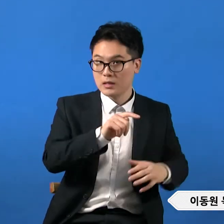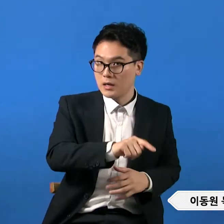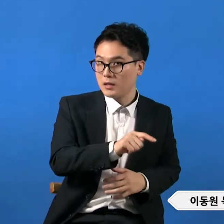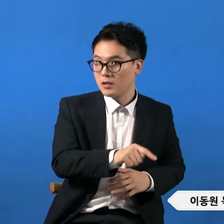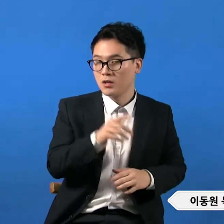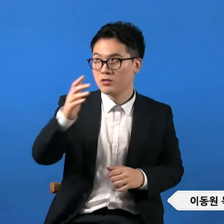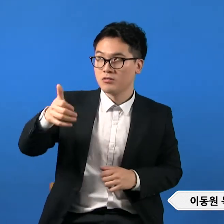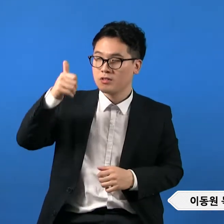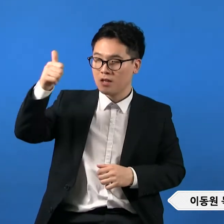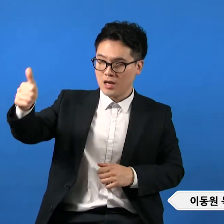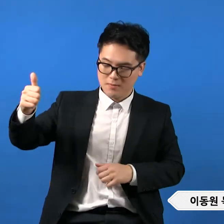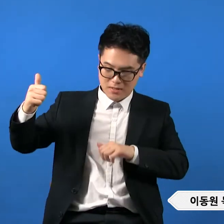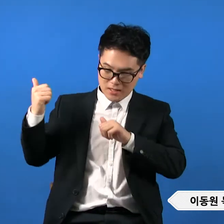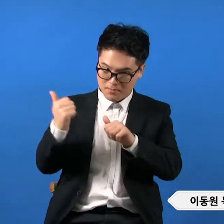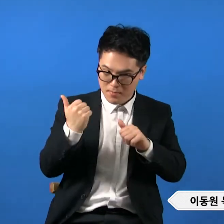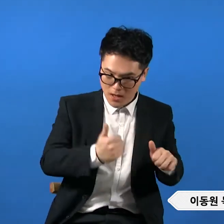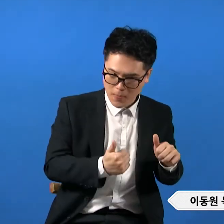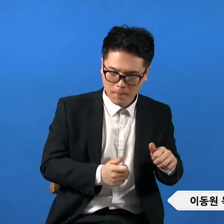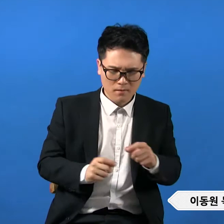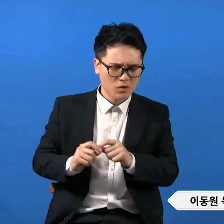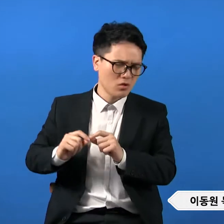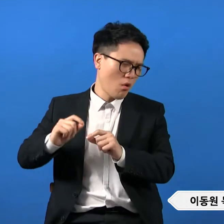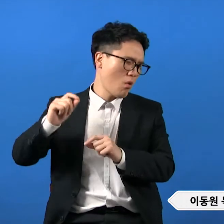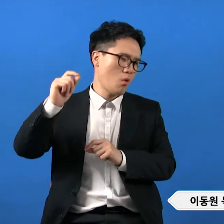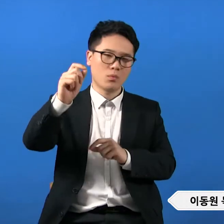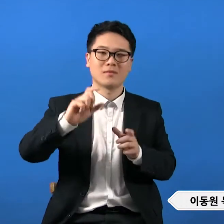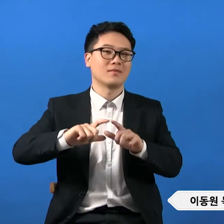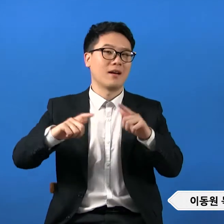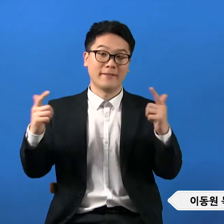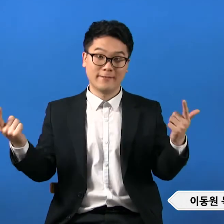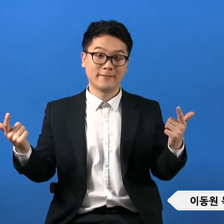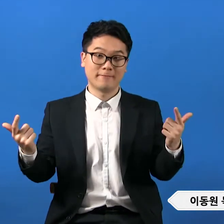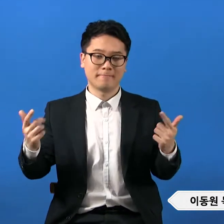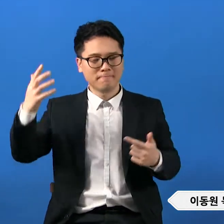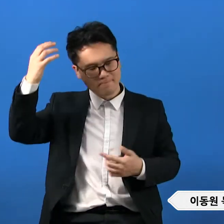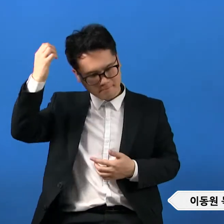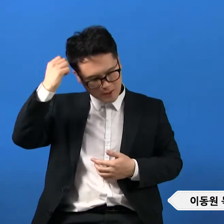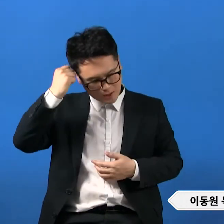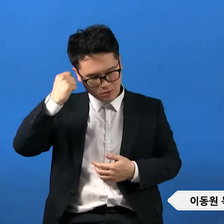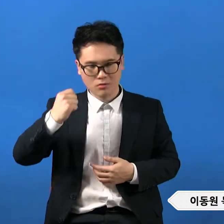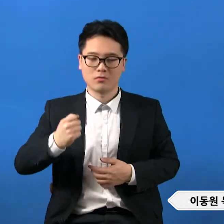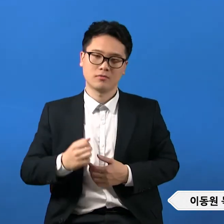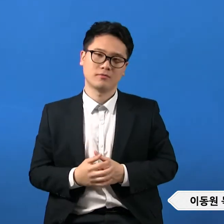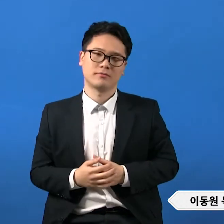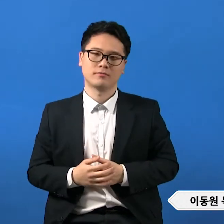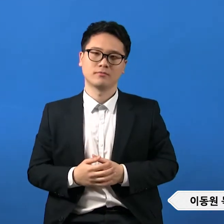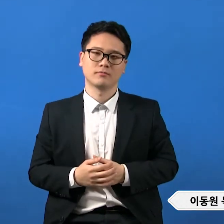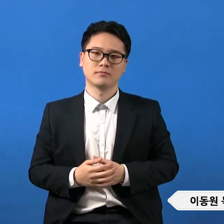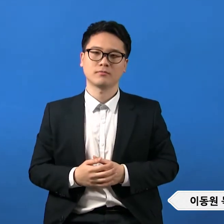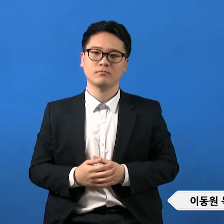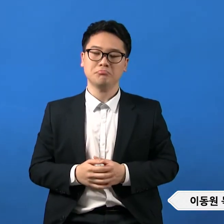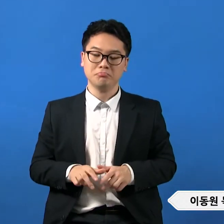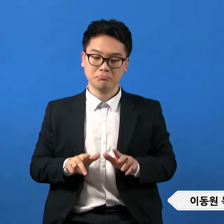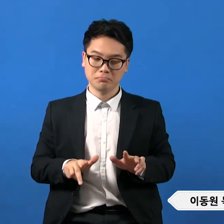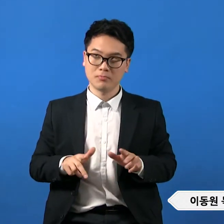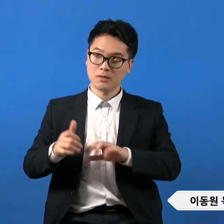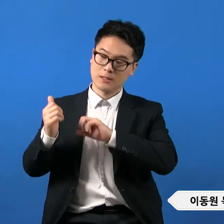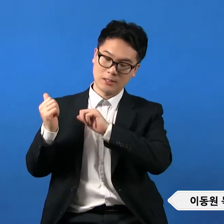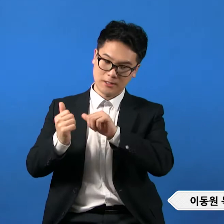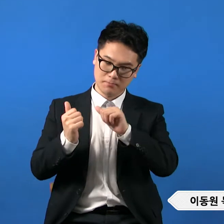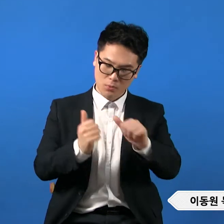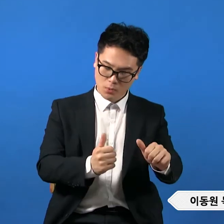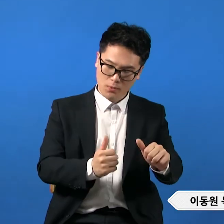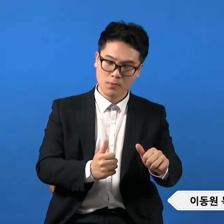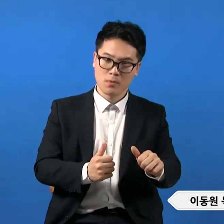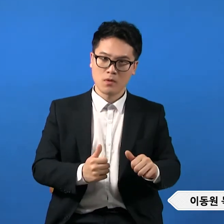결코 영원한 것은 아니다. 이 사실을 기억할 필요가 있습니다. 지금 그 진노의